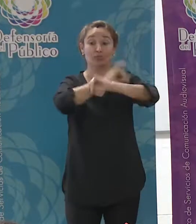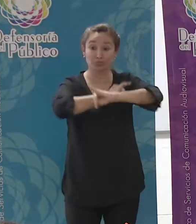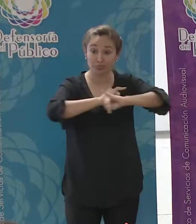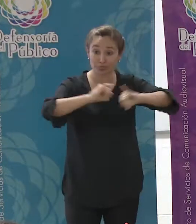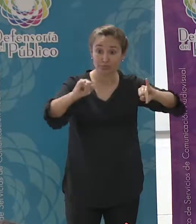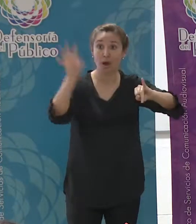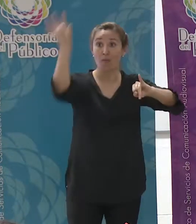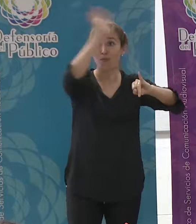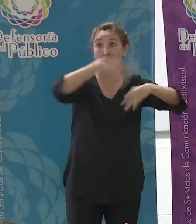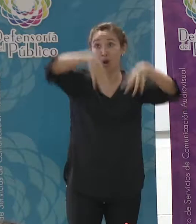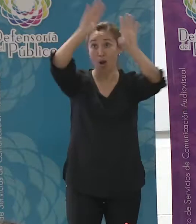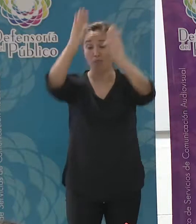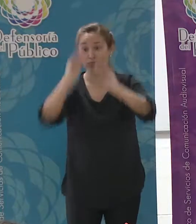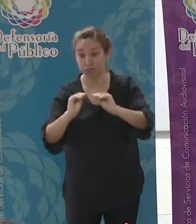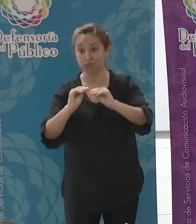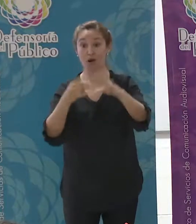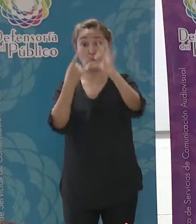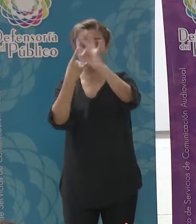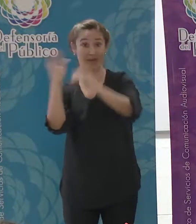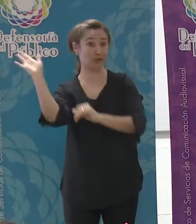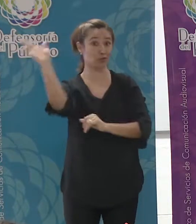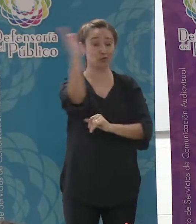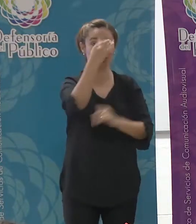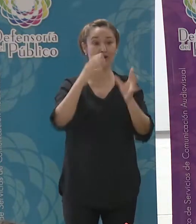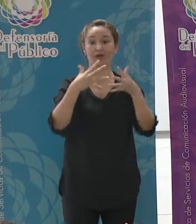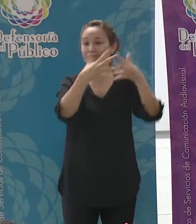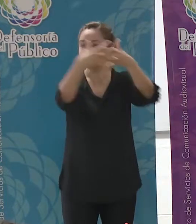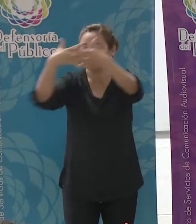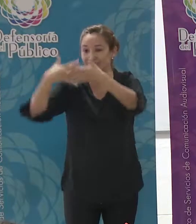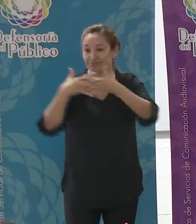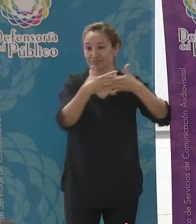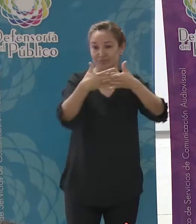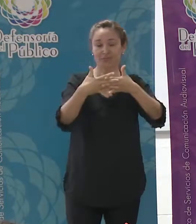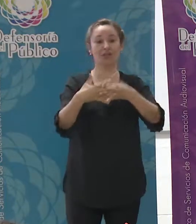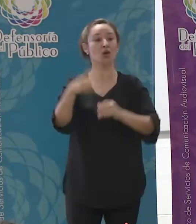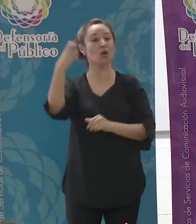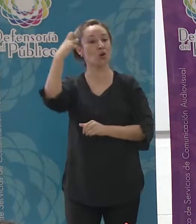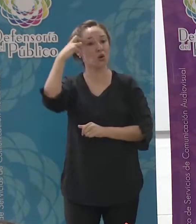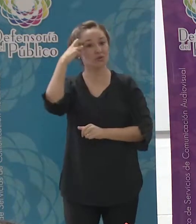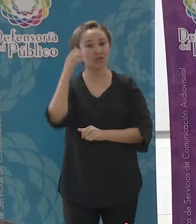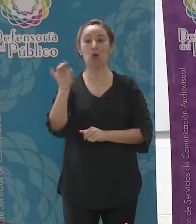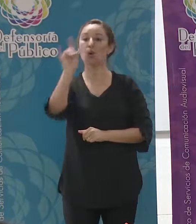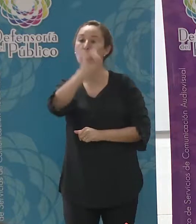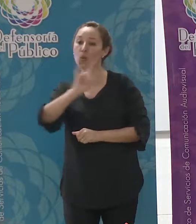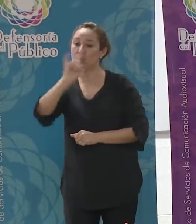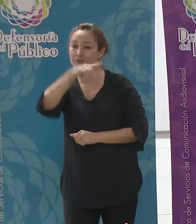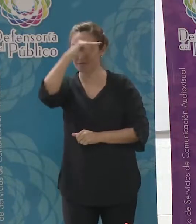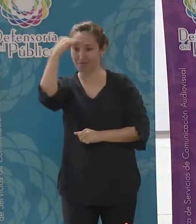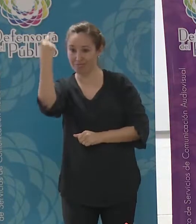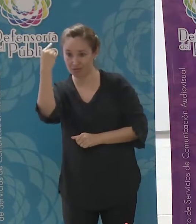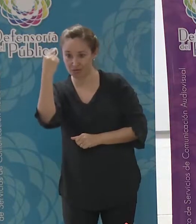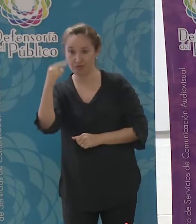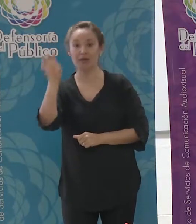Nacionales Argentinas, ARUNA, que es una red del Consejo Interuniversitario Nacional que nuclea